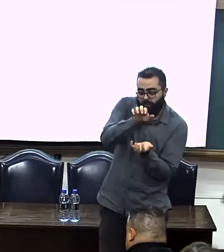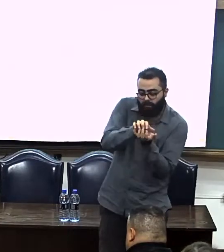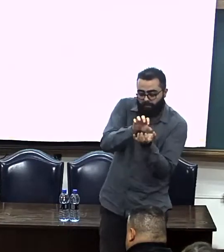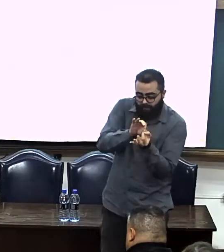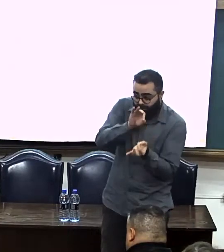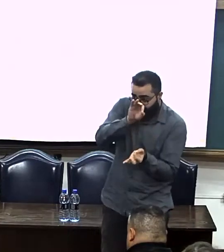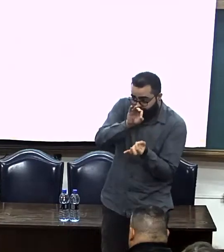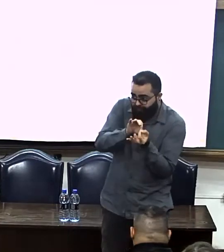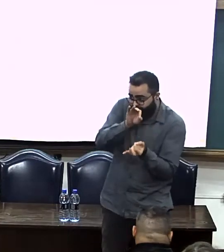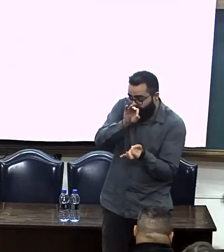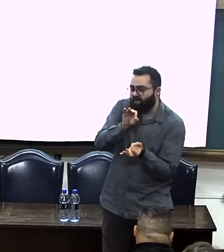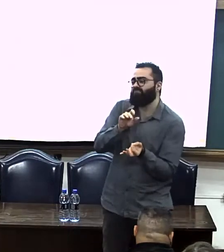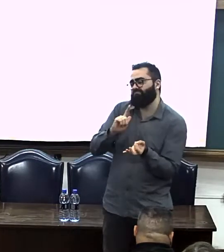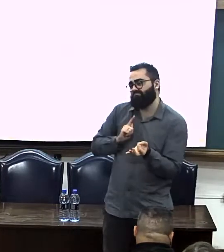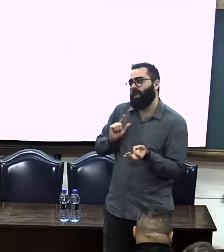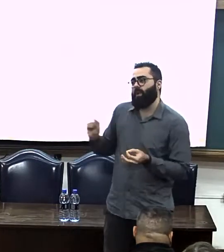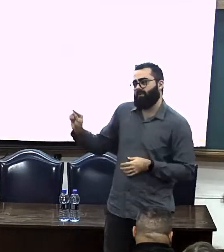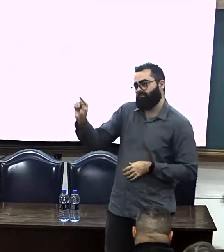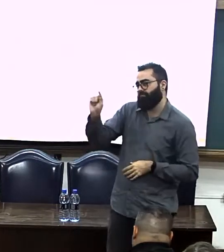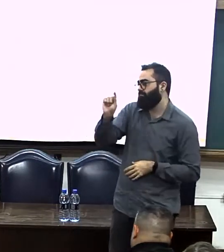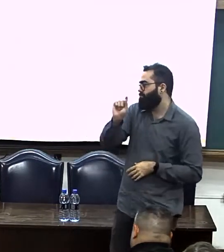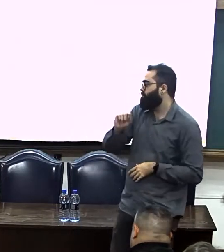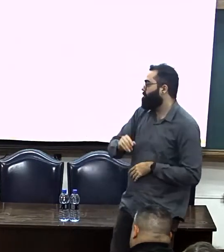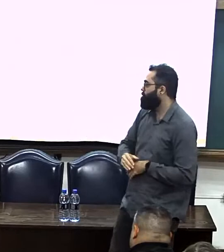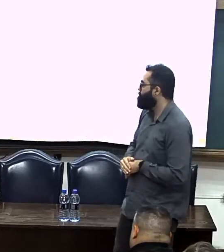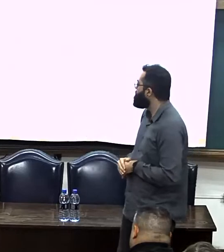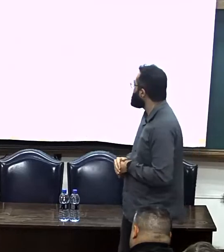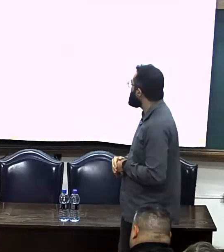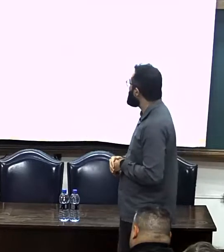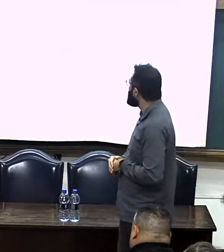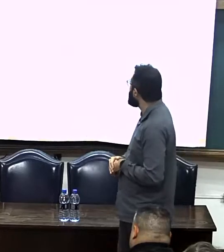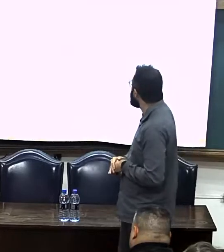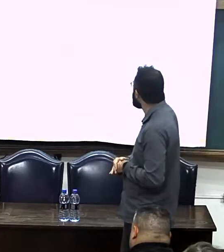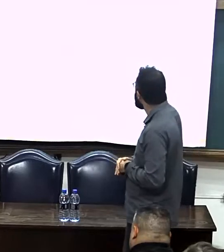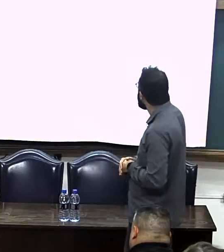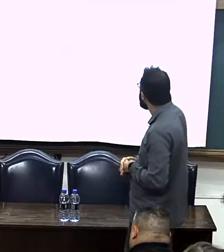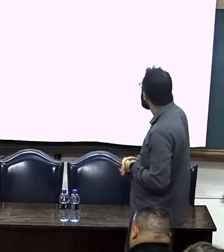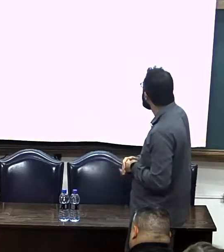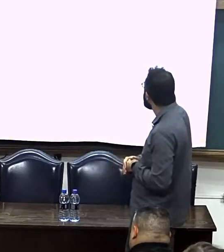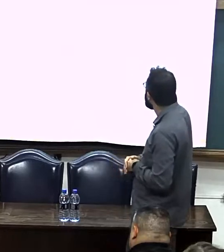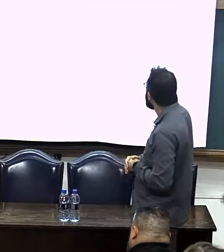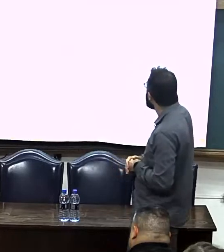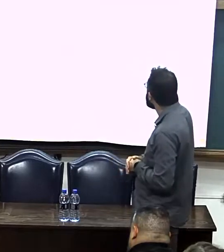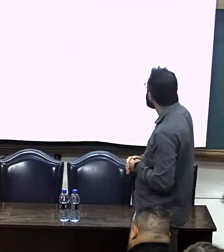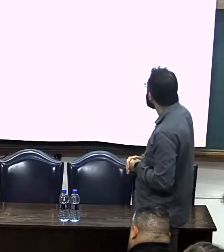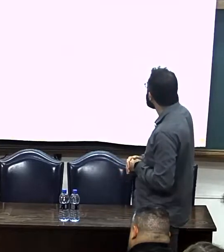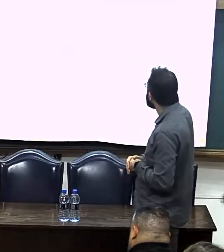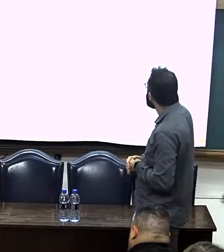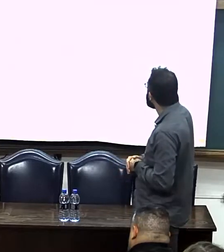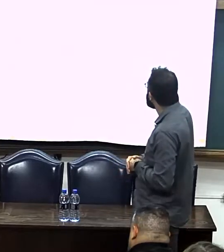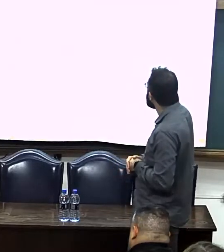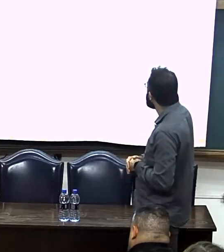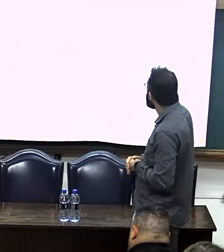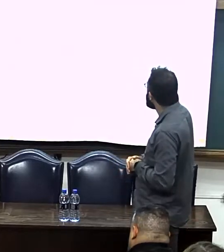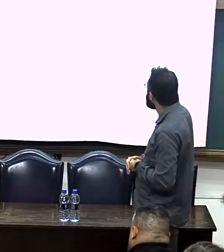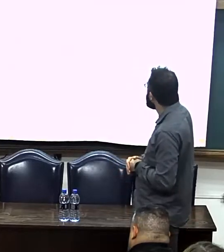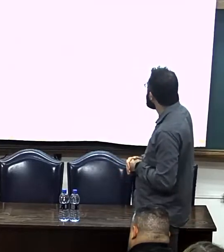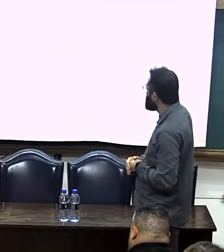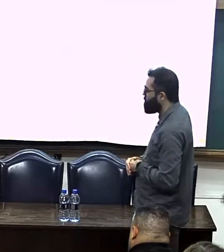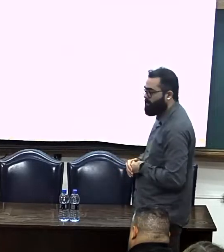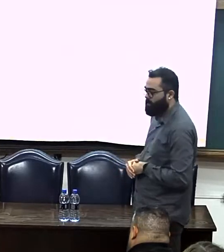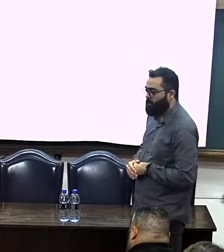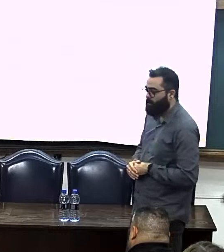né, no mandarim, no inglês, e ela suspeita que também deve acontecer o mesmo para